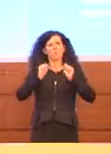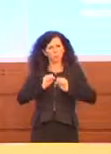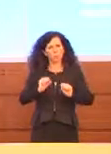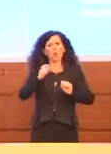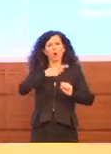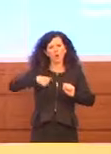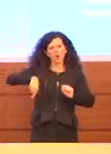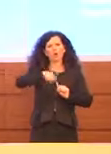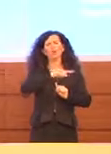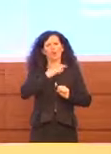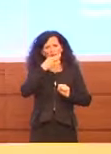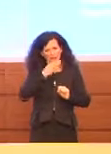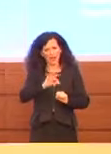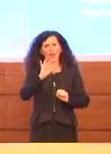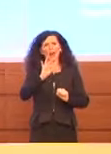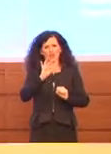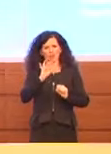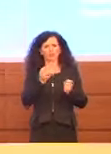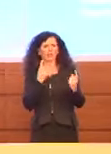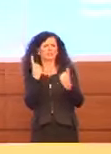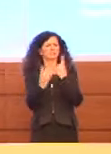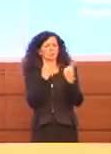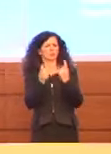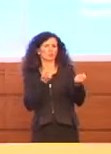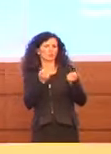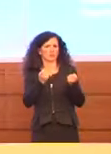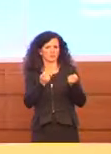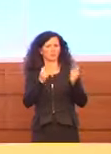a governare la situazione